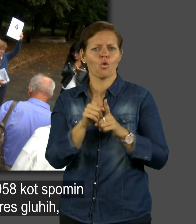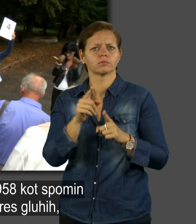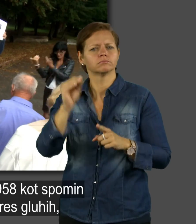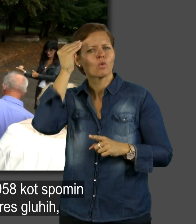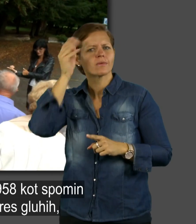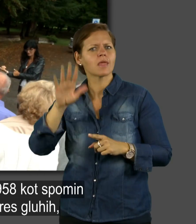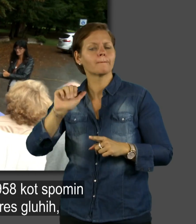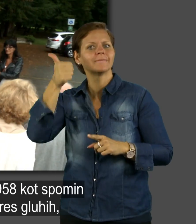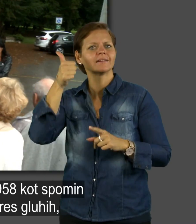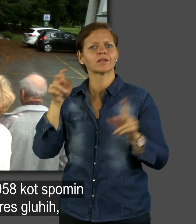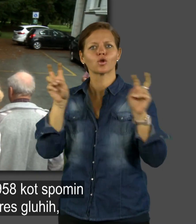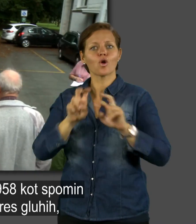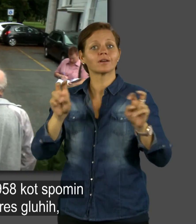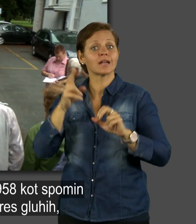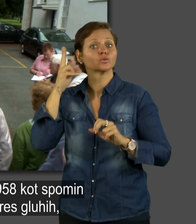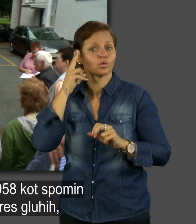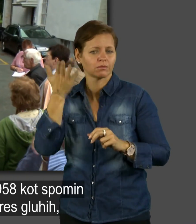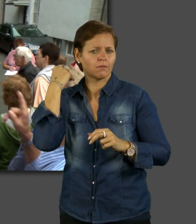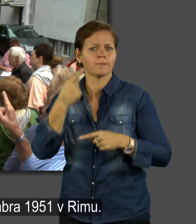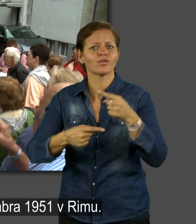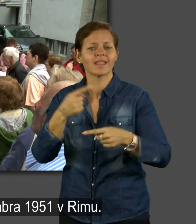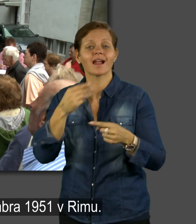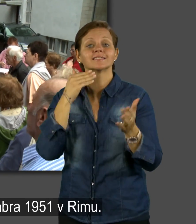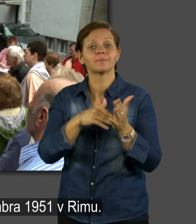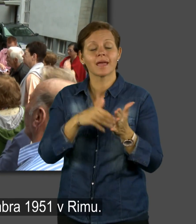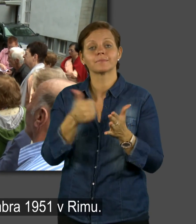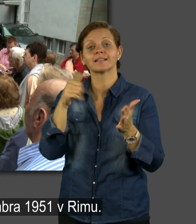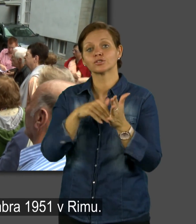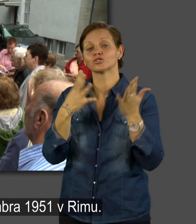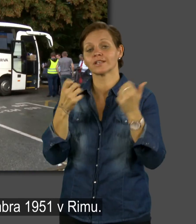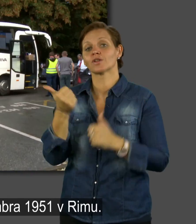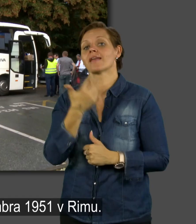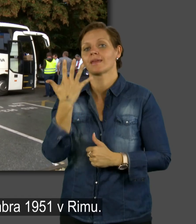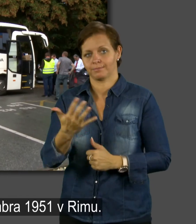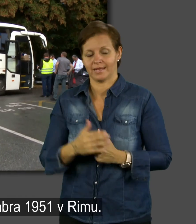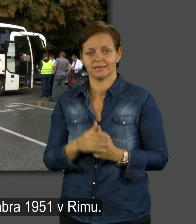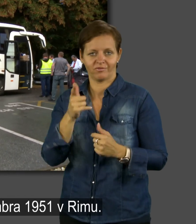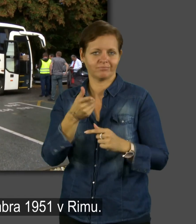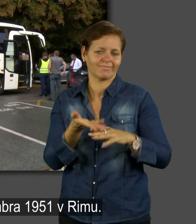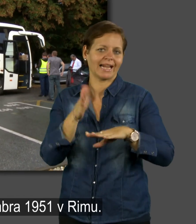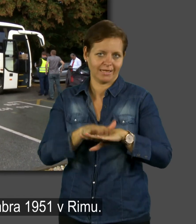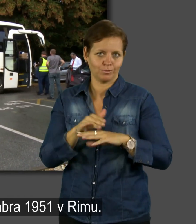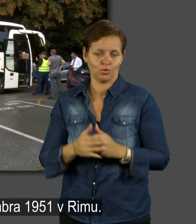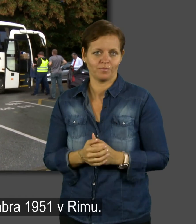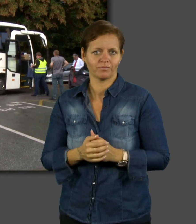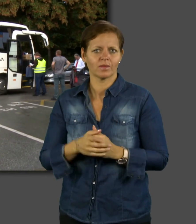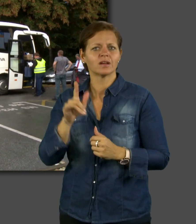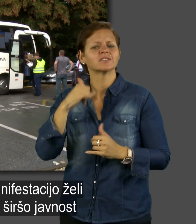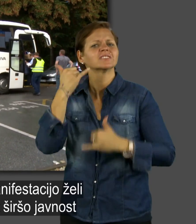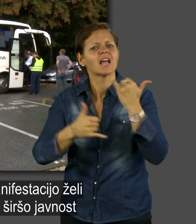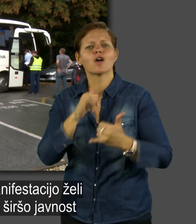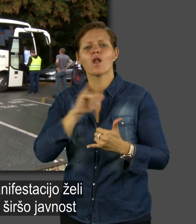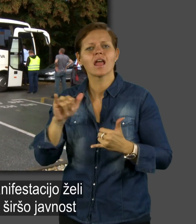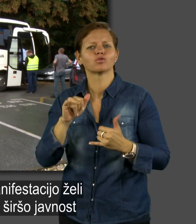1958 kot spomin na prvi kongres gluhih, ki je potekal septembra 1951 v Rimu.